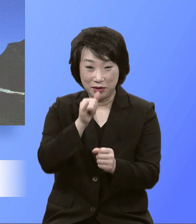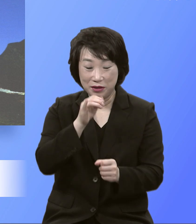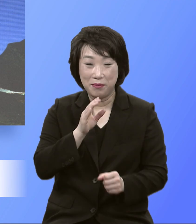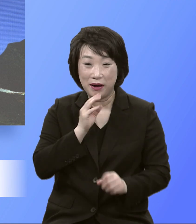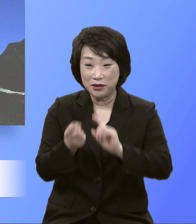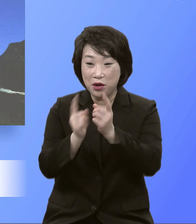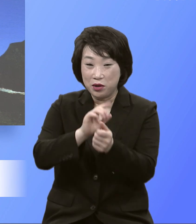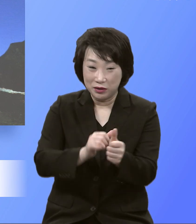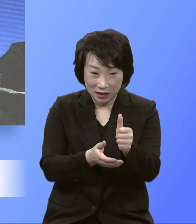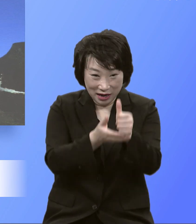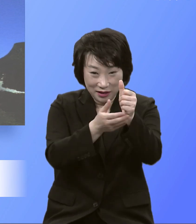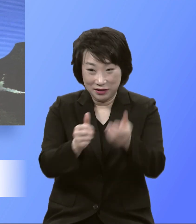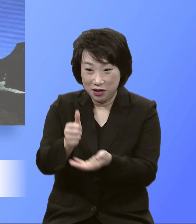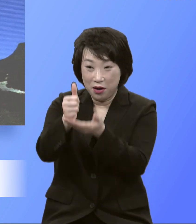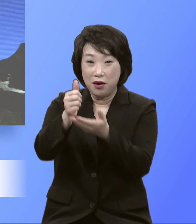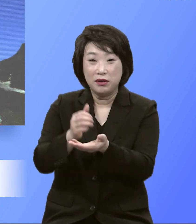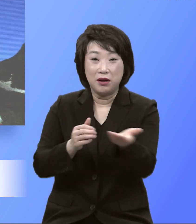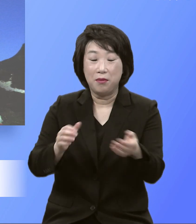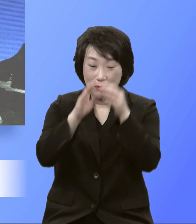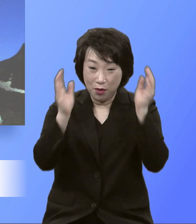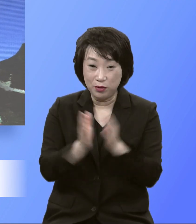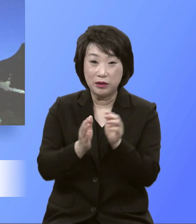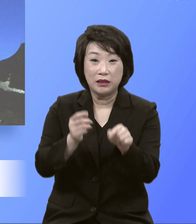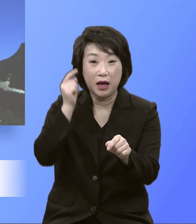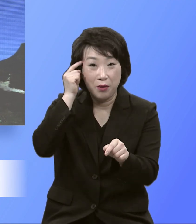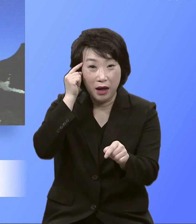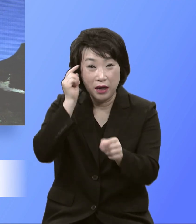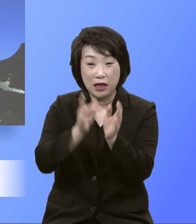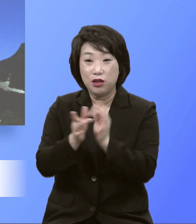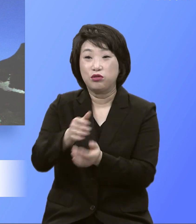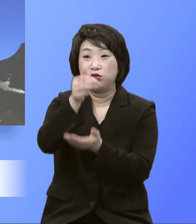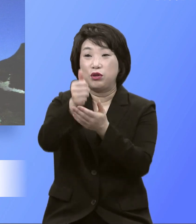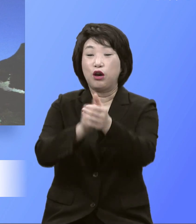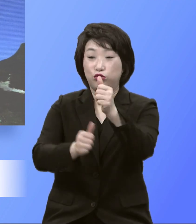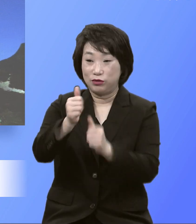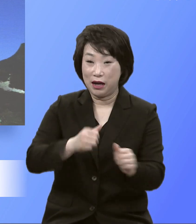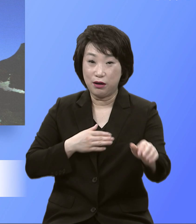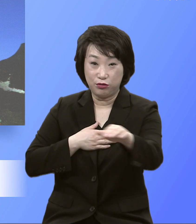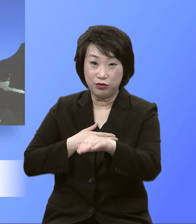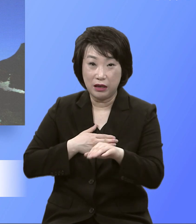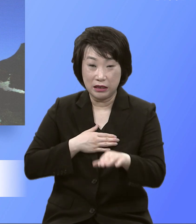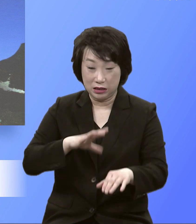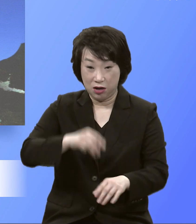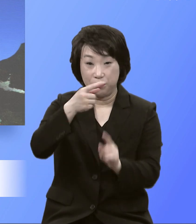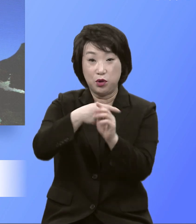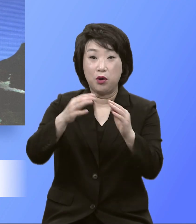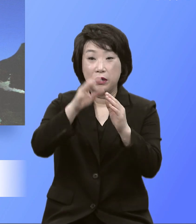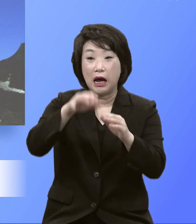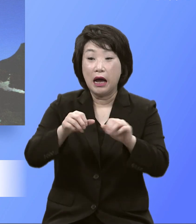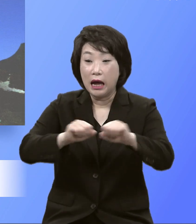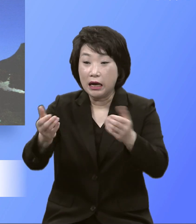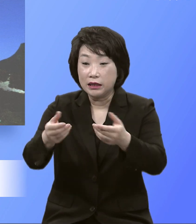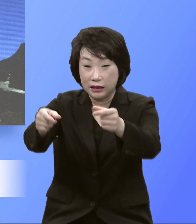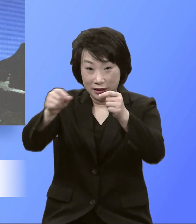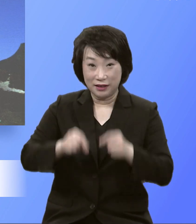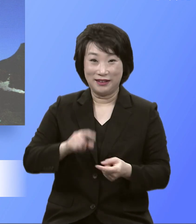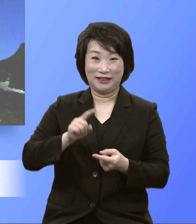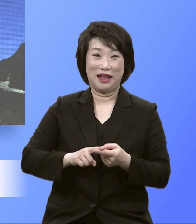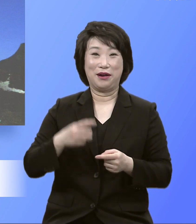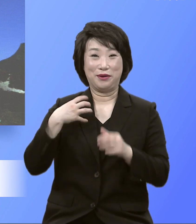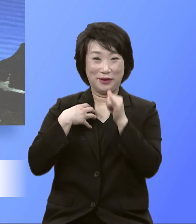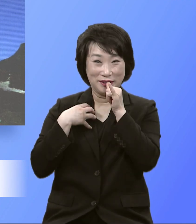서로 대접하고, 이게 다 예수 그리스도의 후사로서 초대교회가 한 일을 그대로 하지 않냐